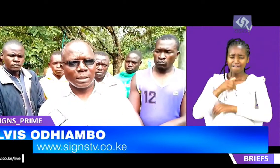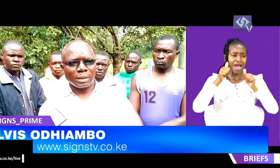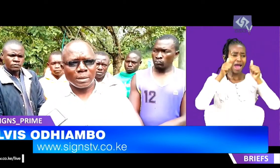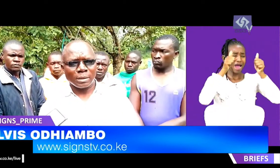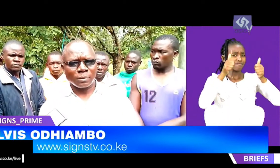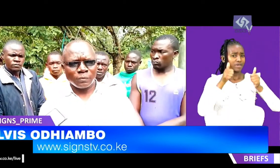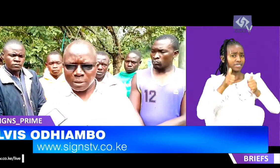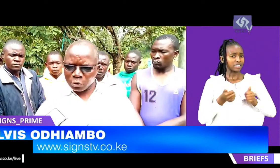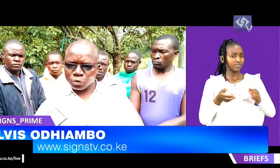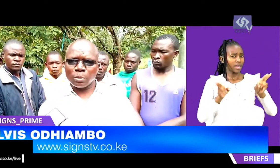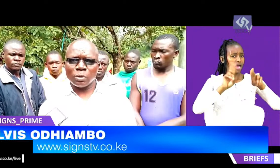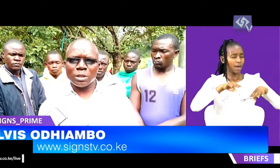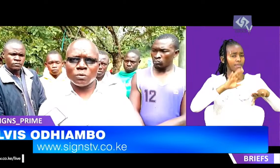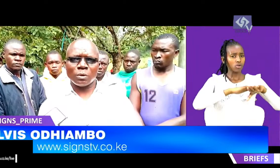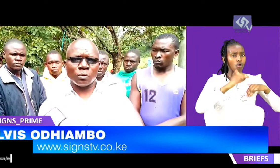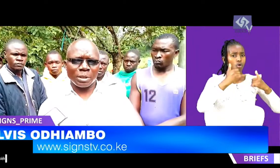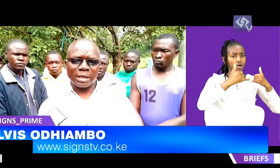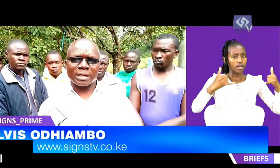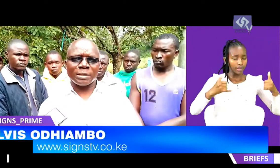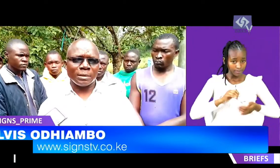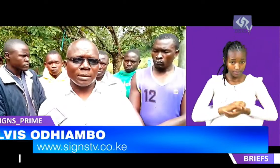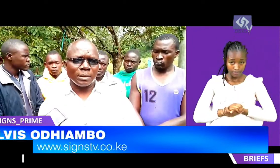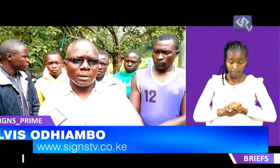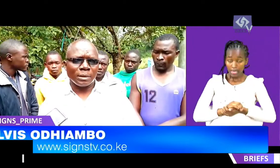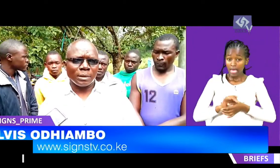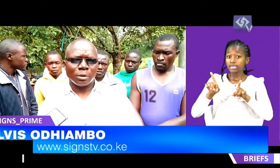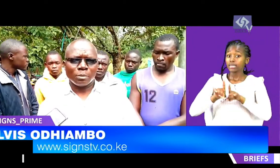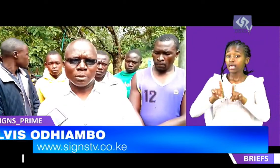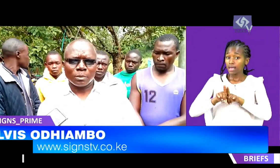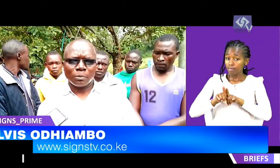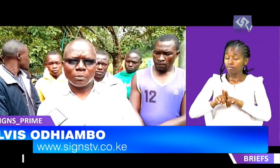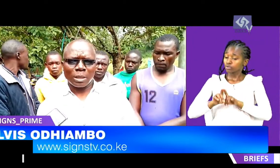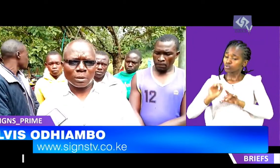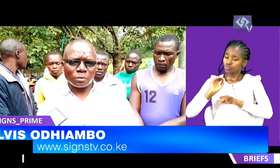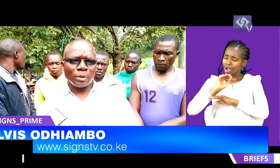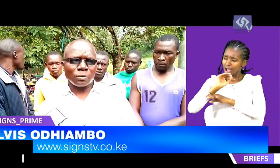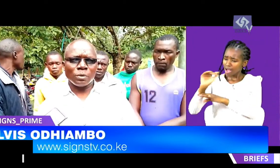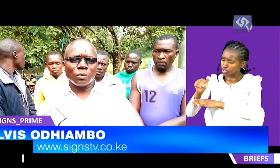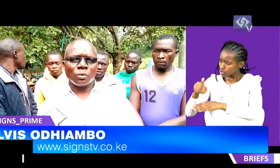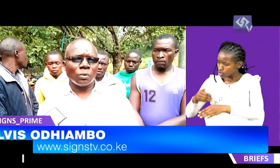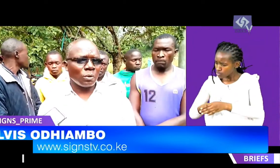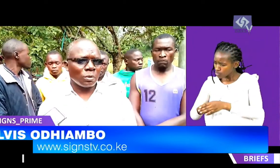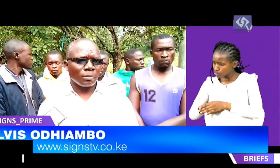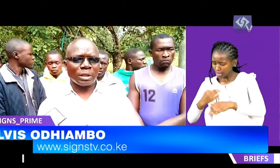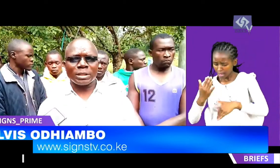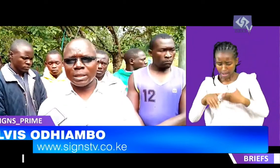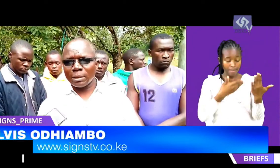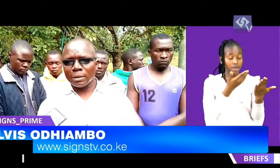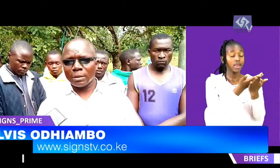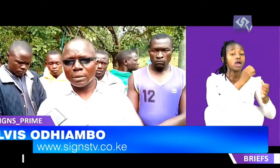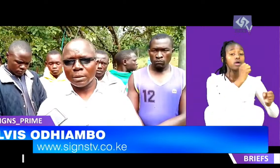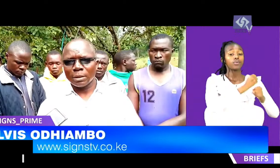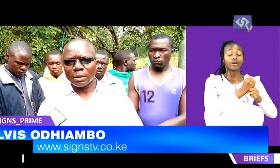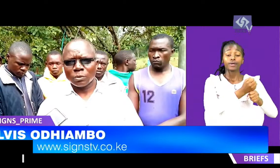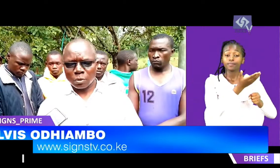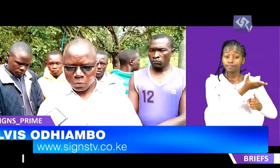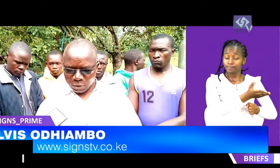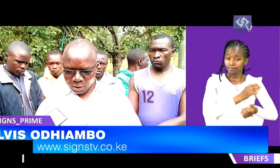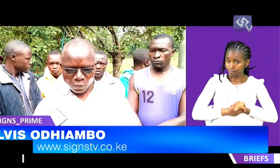na vijana wetu wameulizwa waombe kazi. Wakati tumerudi huku mashinani tukakuta ya